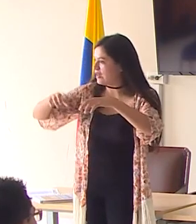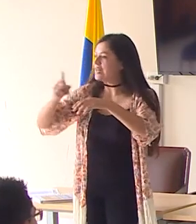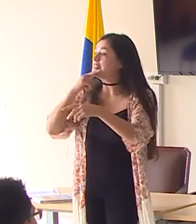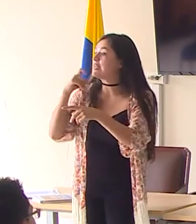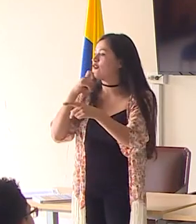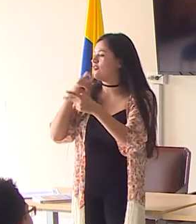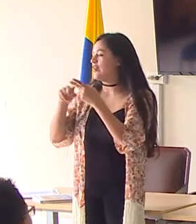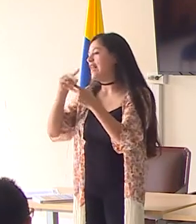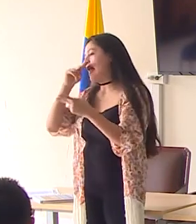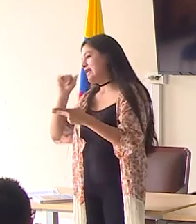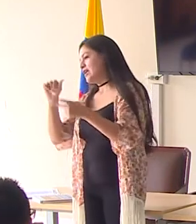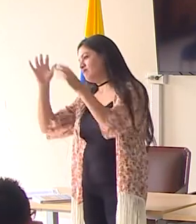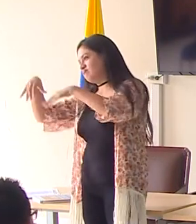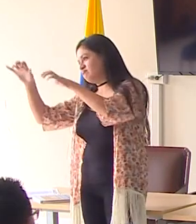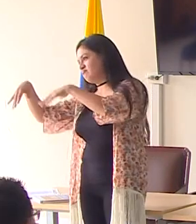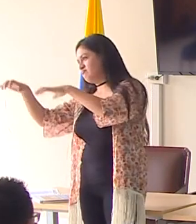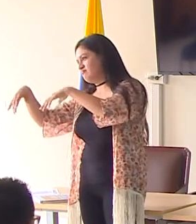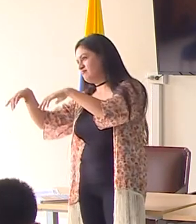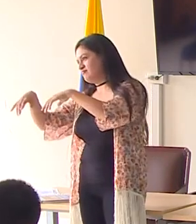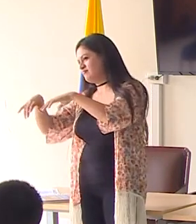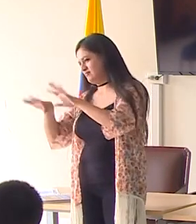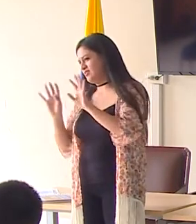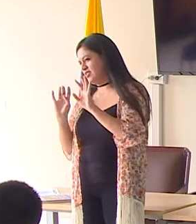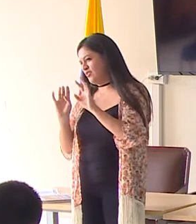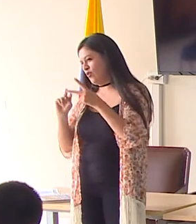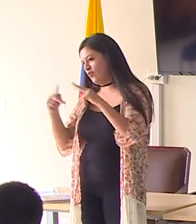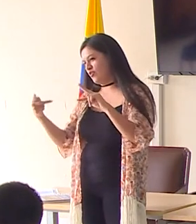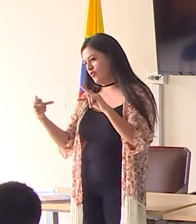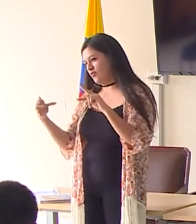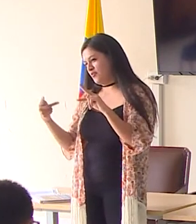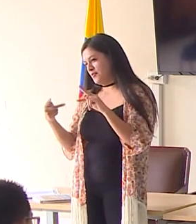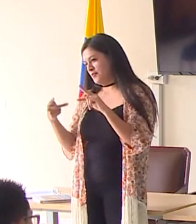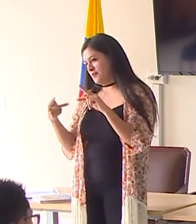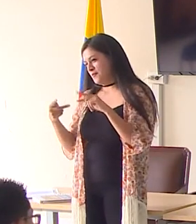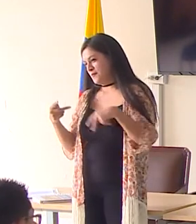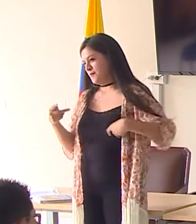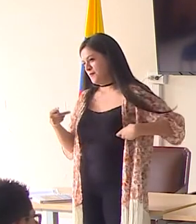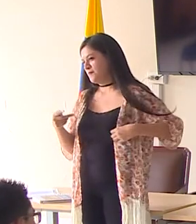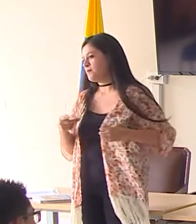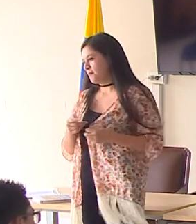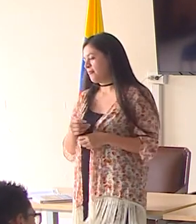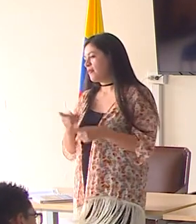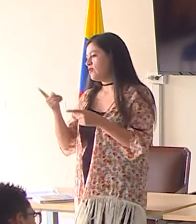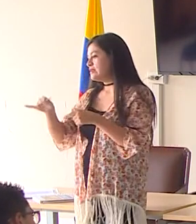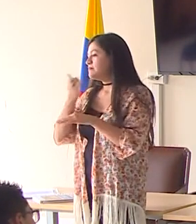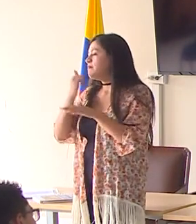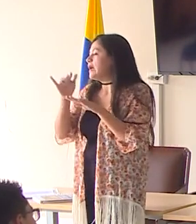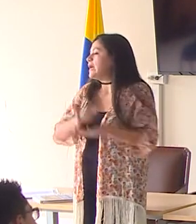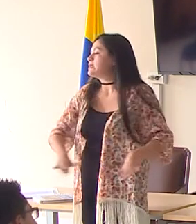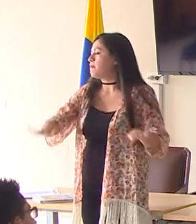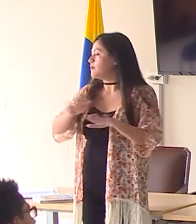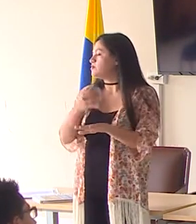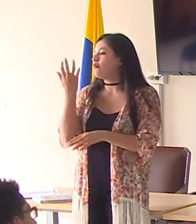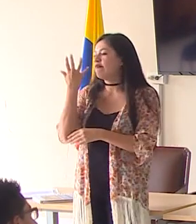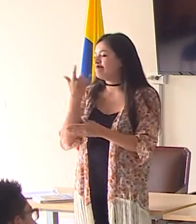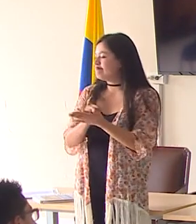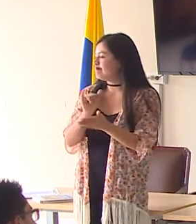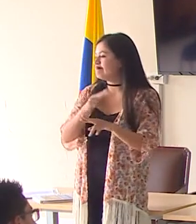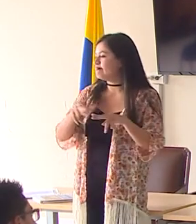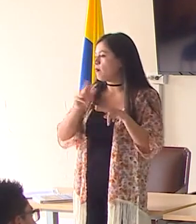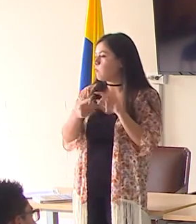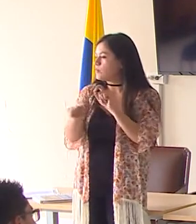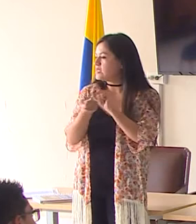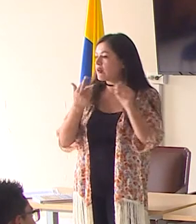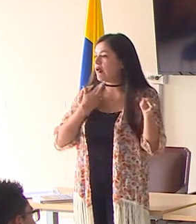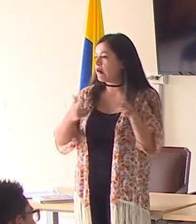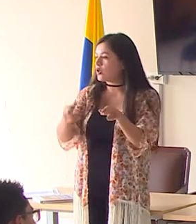los ciclos hídricos de manera importante todas estas áreas que siempre históricamente han sido inundables en torno a la cuenca del